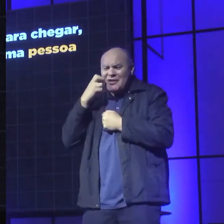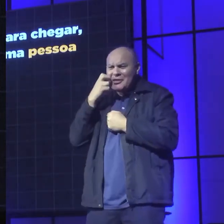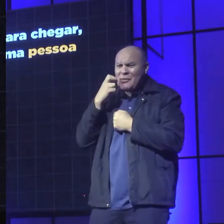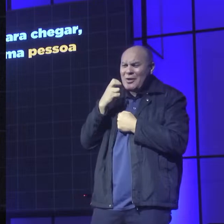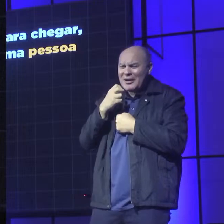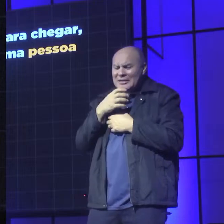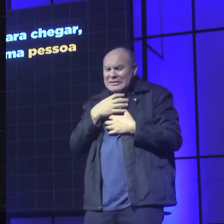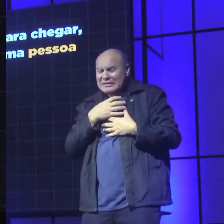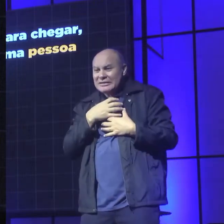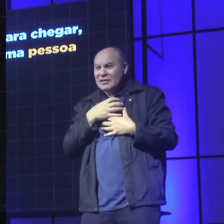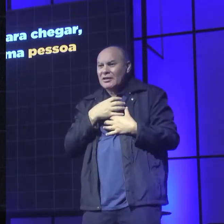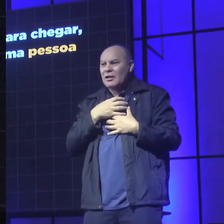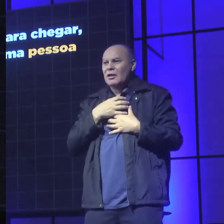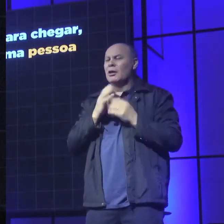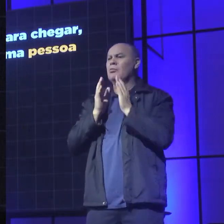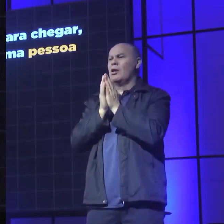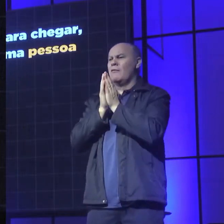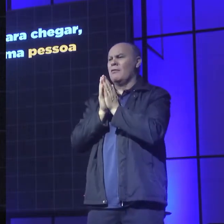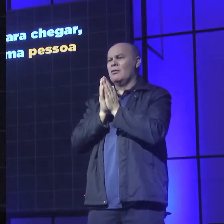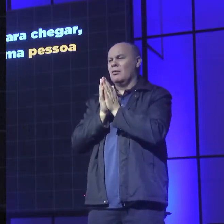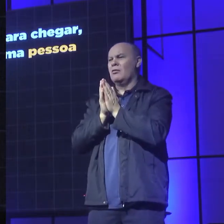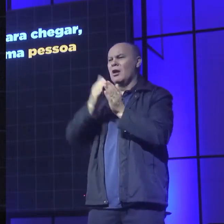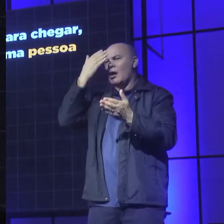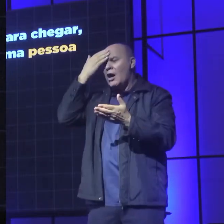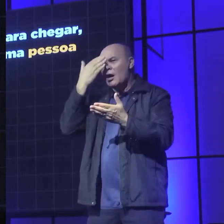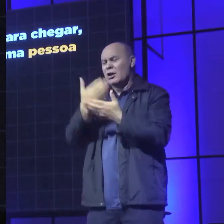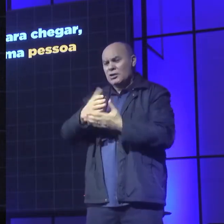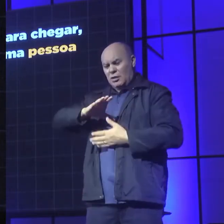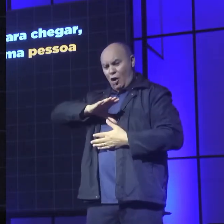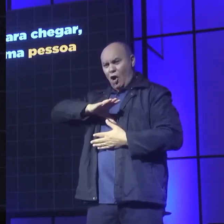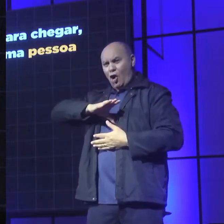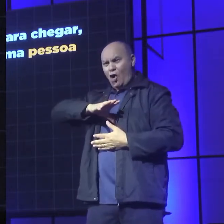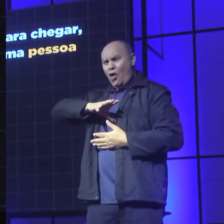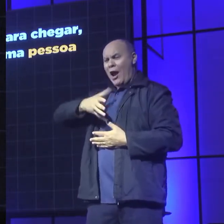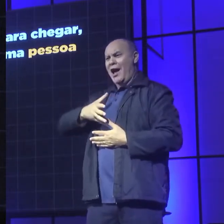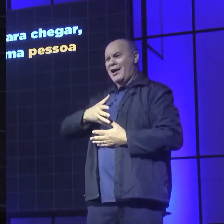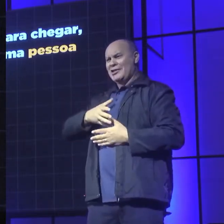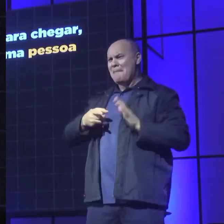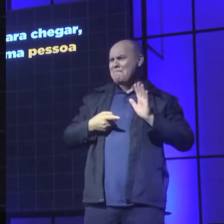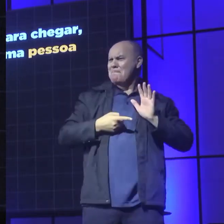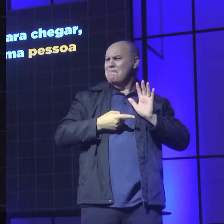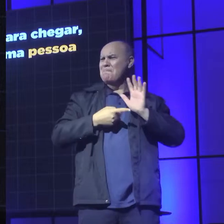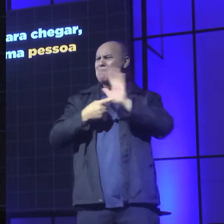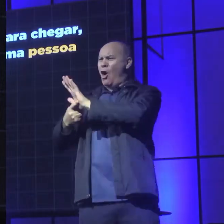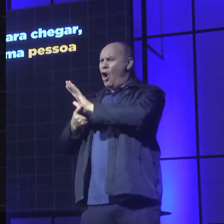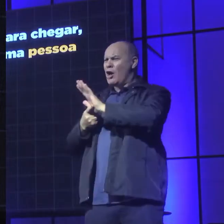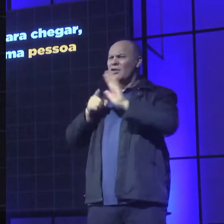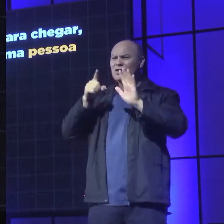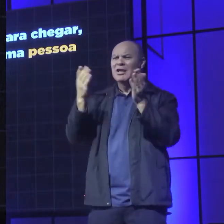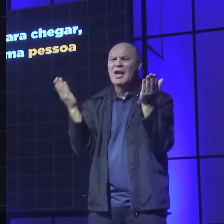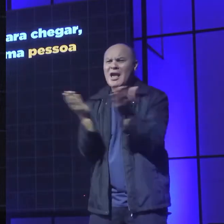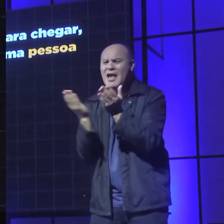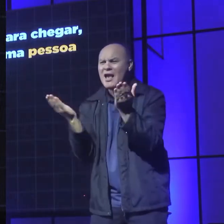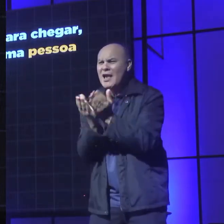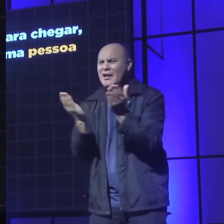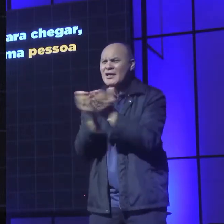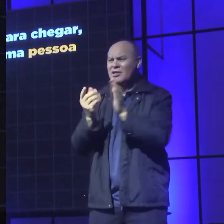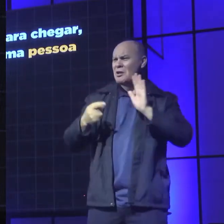que se perceber quem você é. Você é um pecador que é amado por